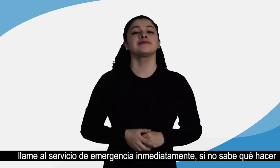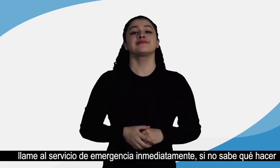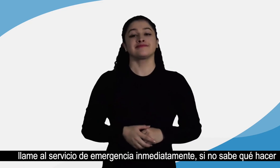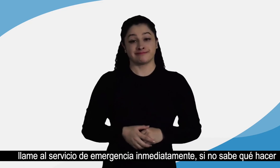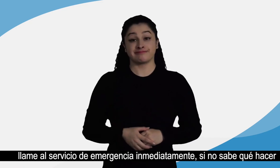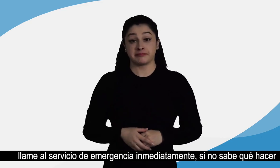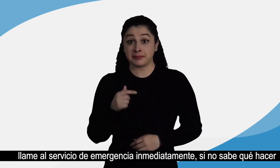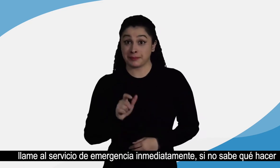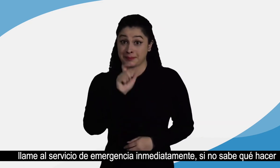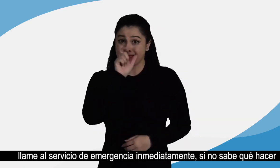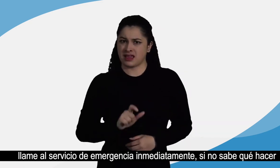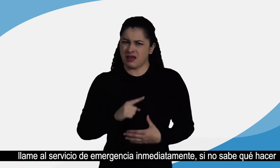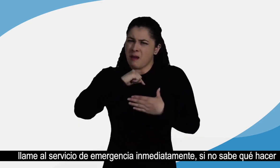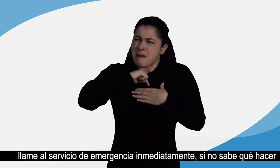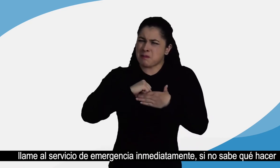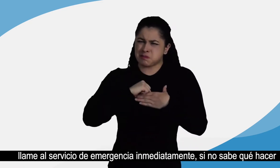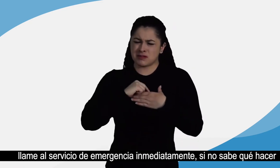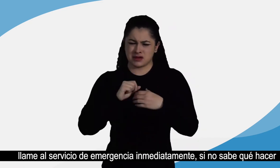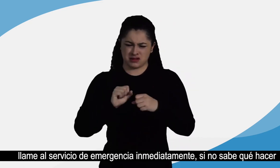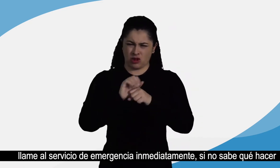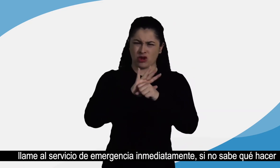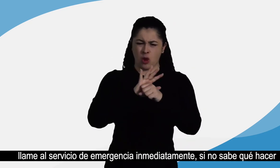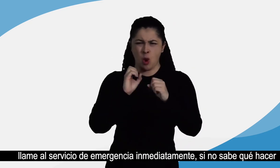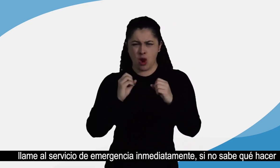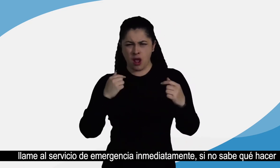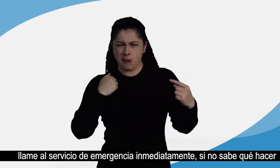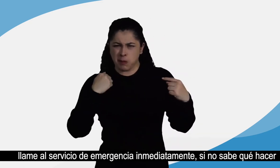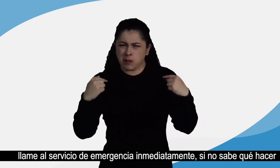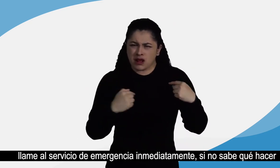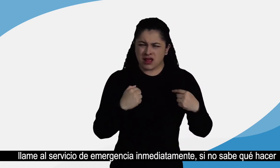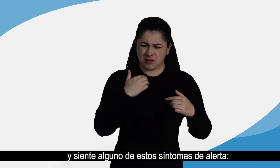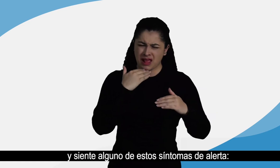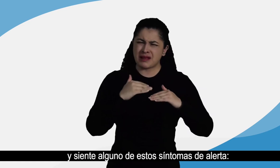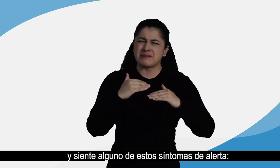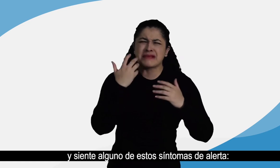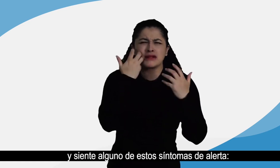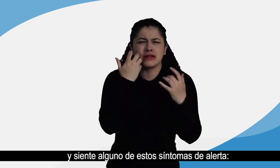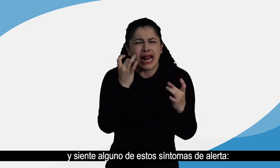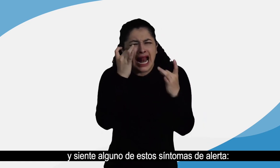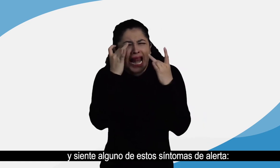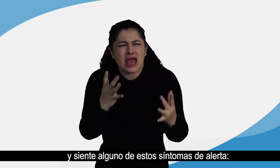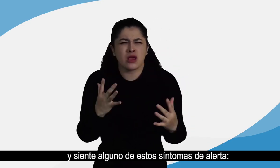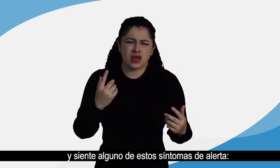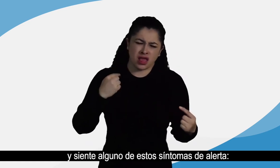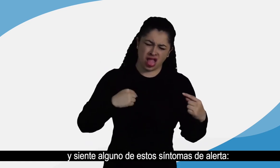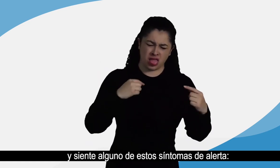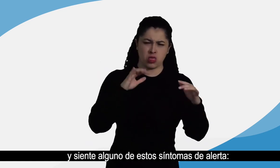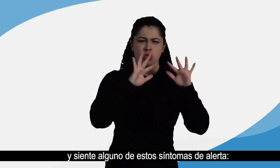Llame al servicio de emergencias inmediatamente si no sabe qué hacer y siente alguno de estos síntomas de